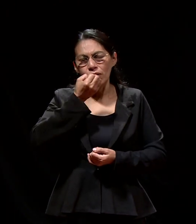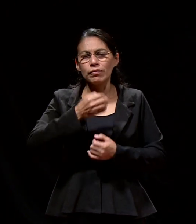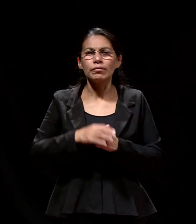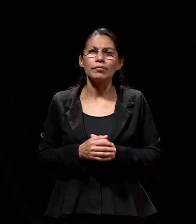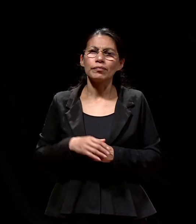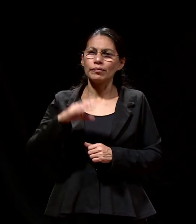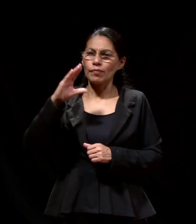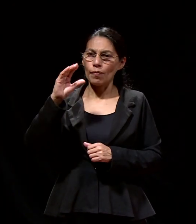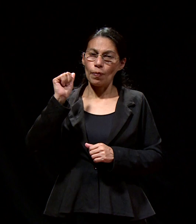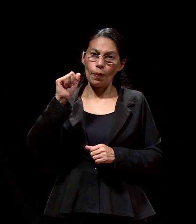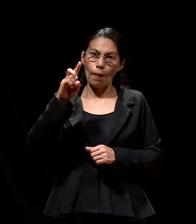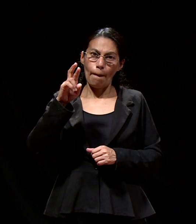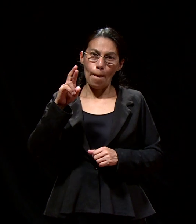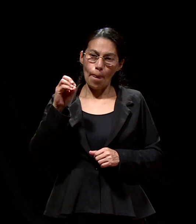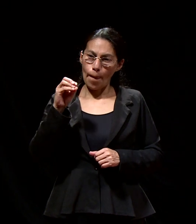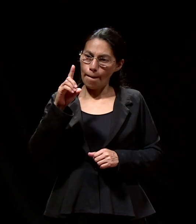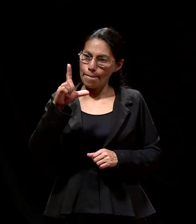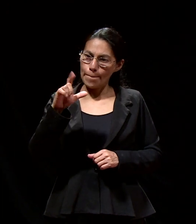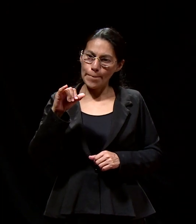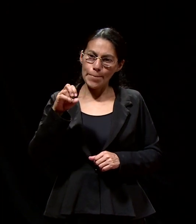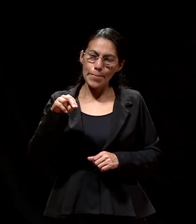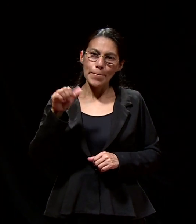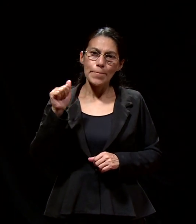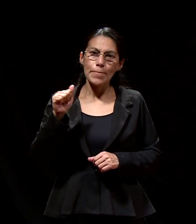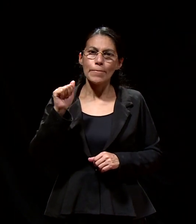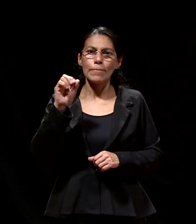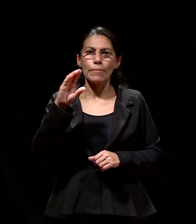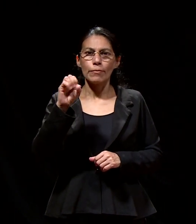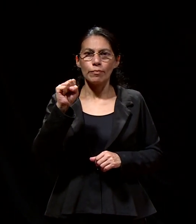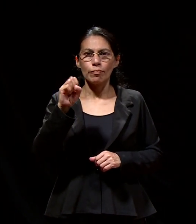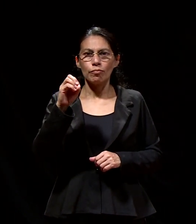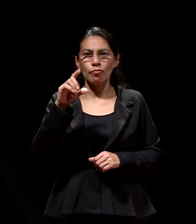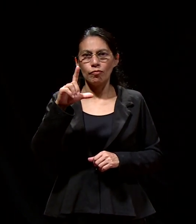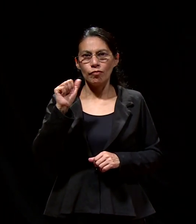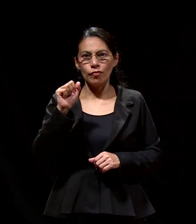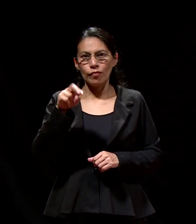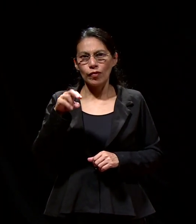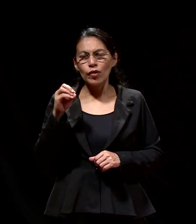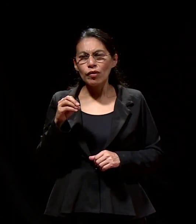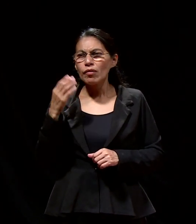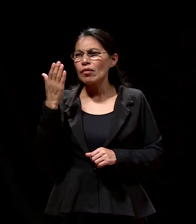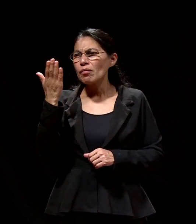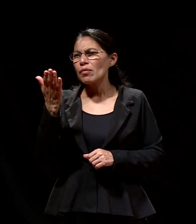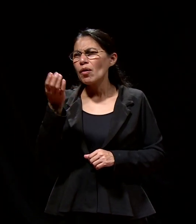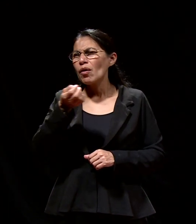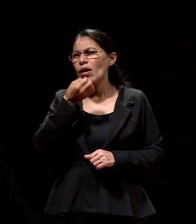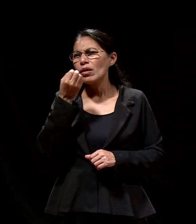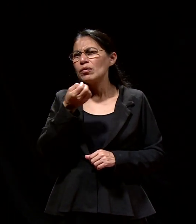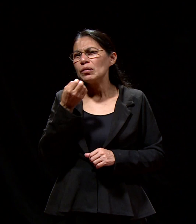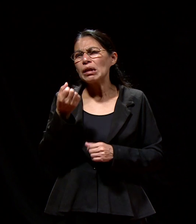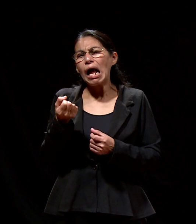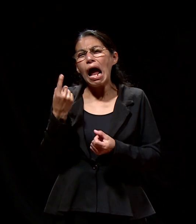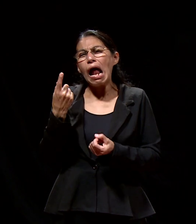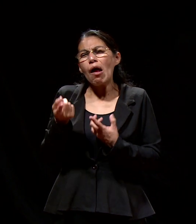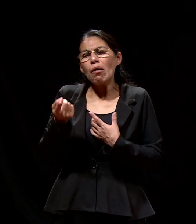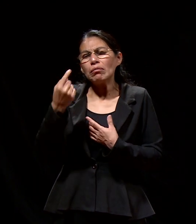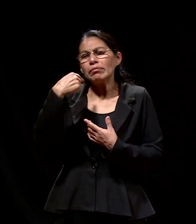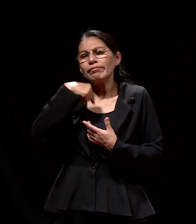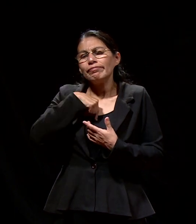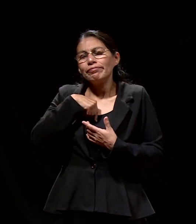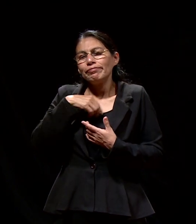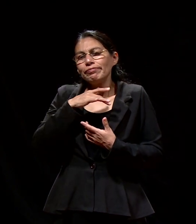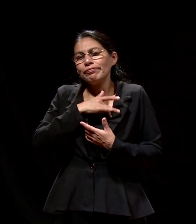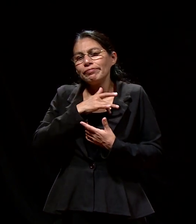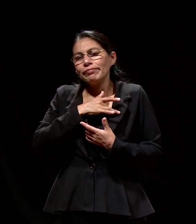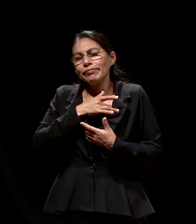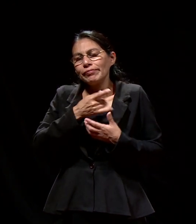también Carolina Solano por favor pido oración por mi situación muy especial y personal claro que